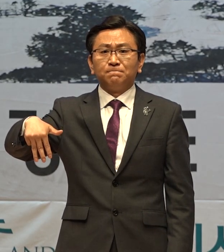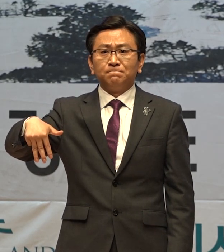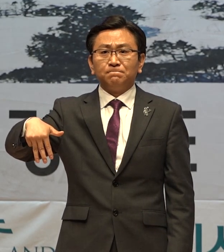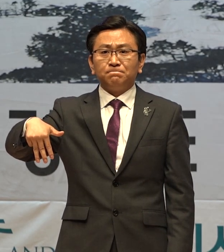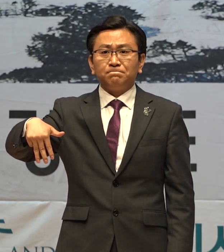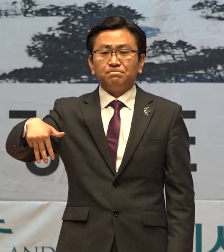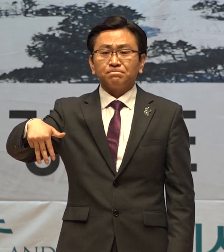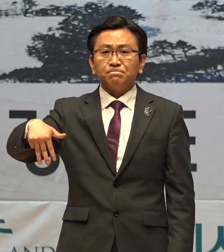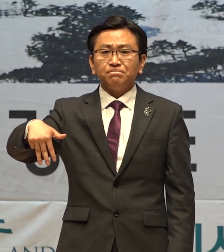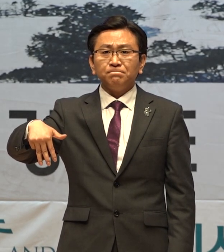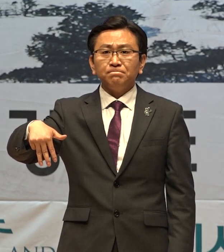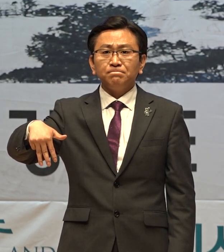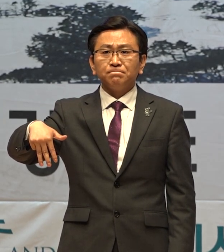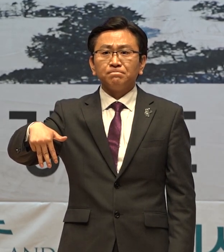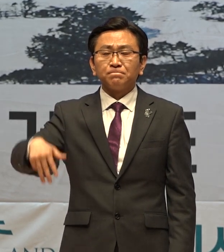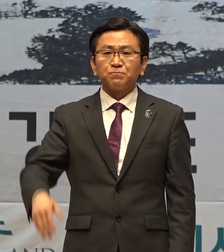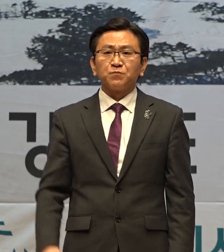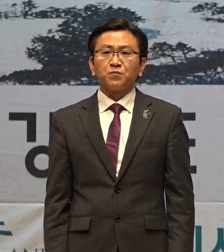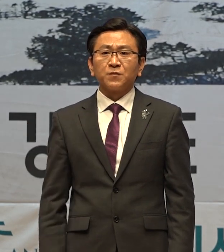감사합니다.